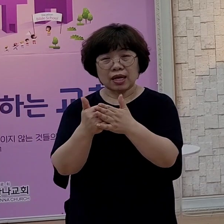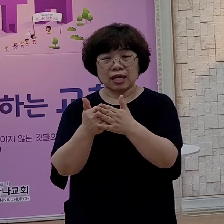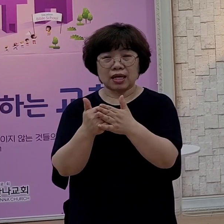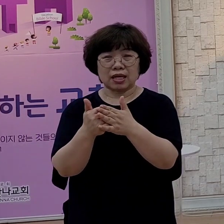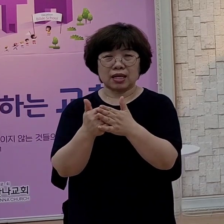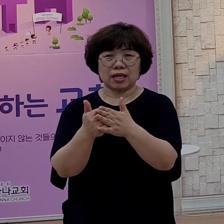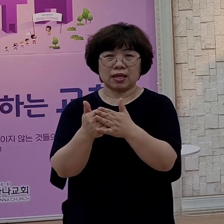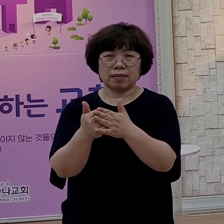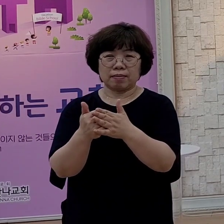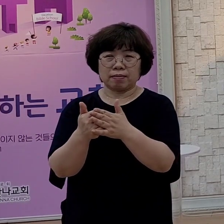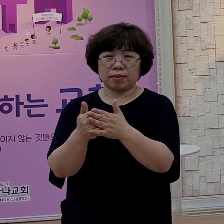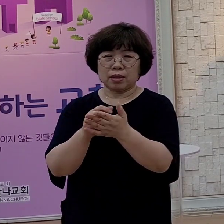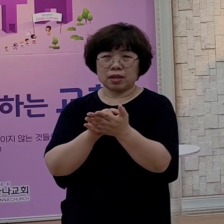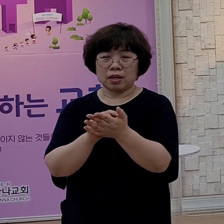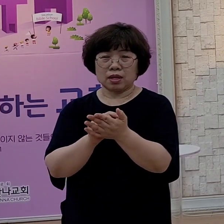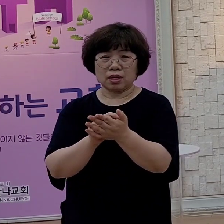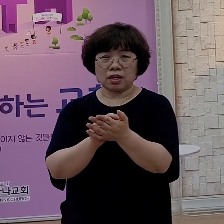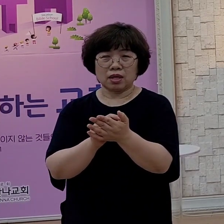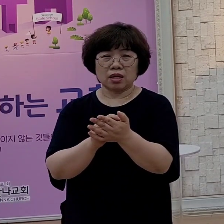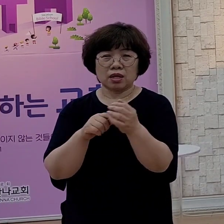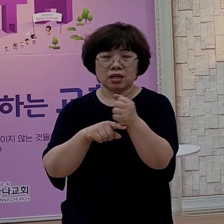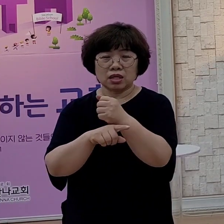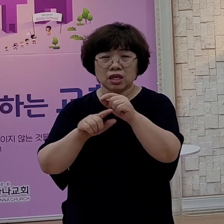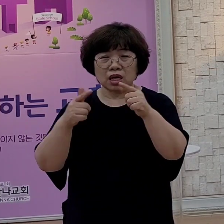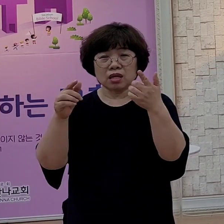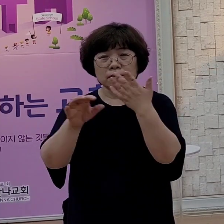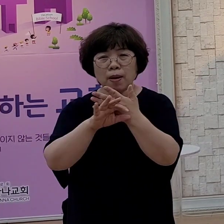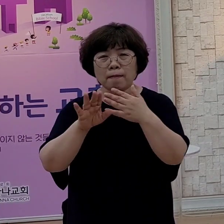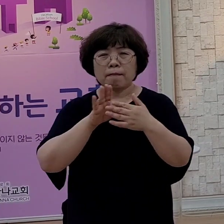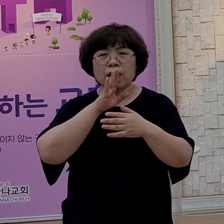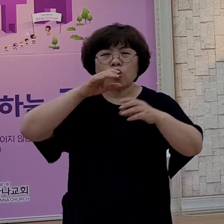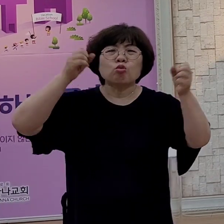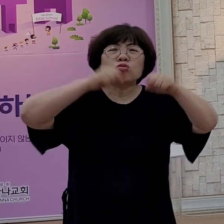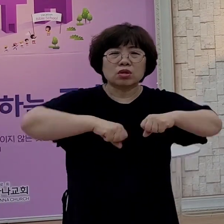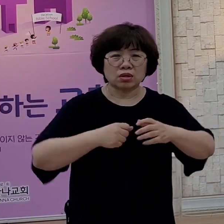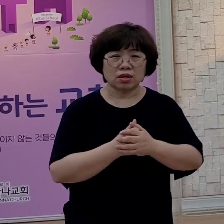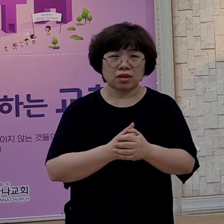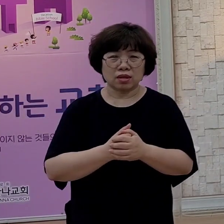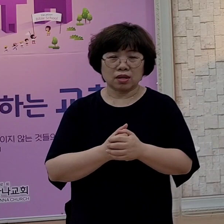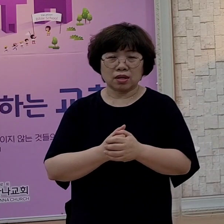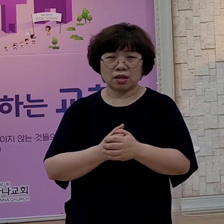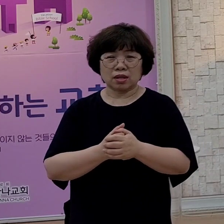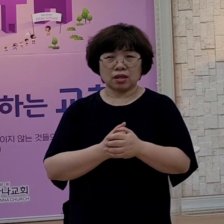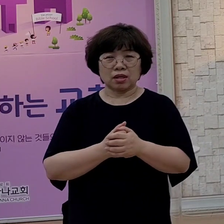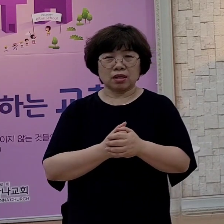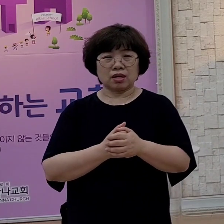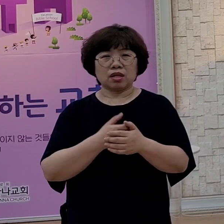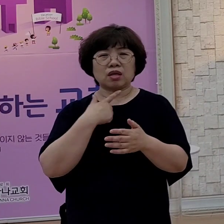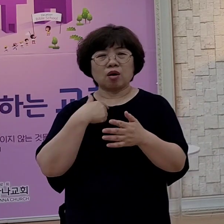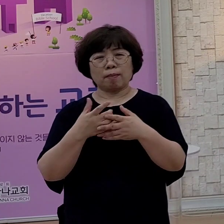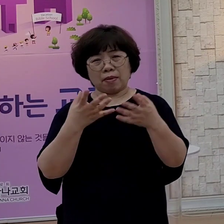바라시면 금방 바뀌고 다 무너집니다. 이게 우리 인생인 것을 우리가 경험하며 살아가지 않습니까?